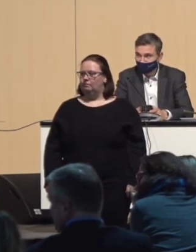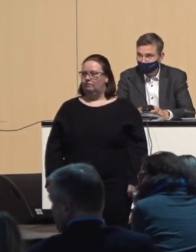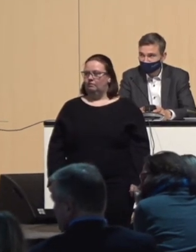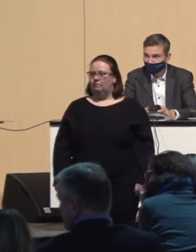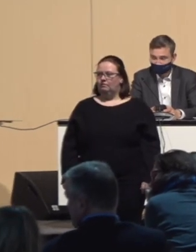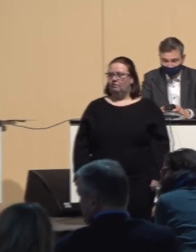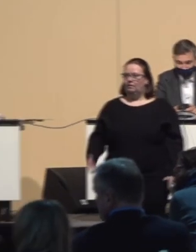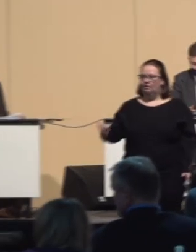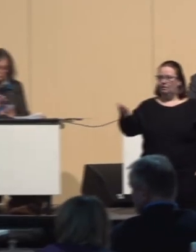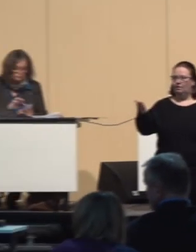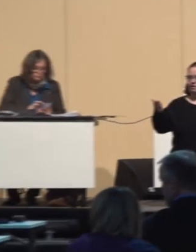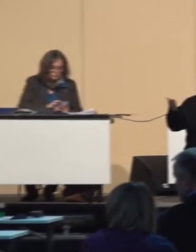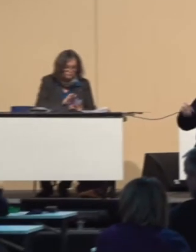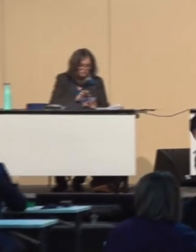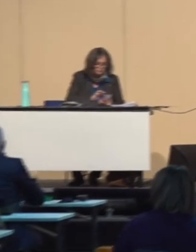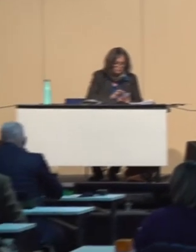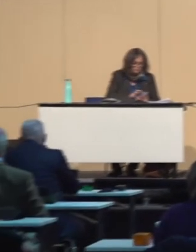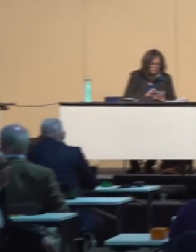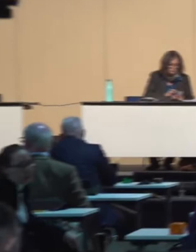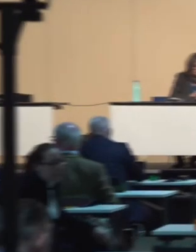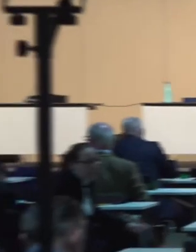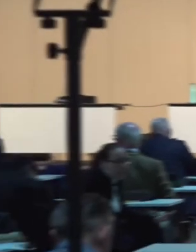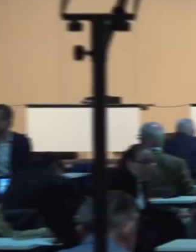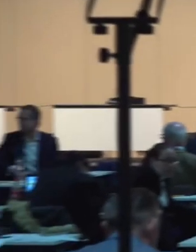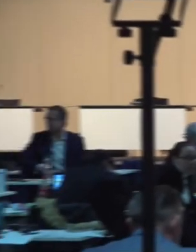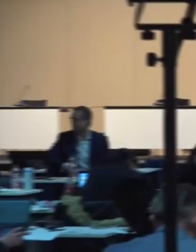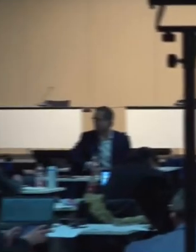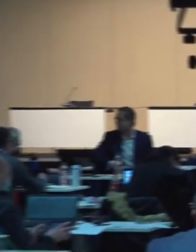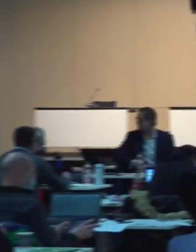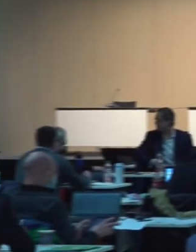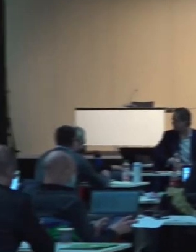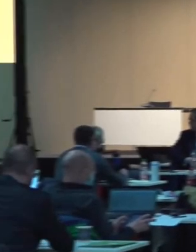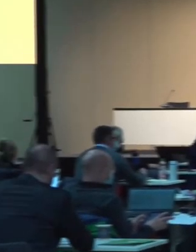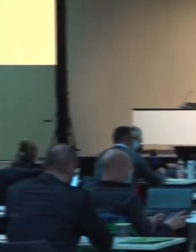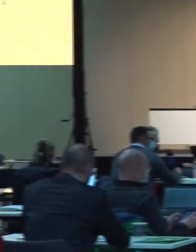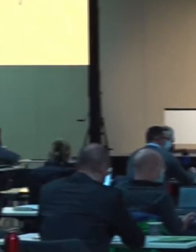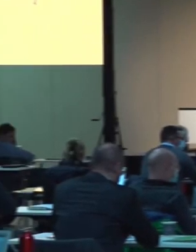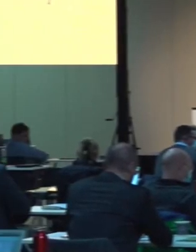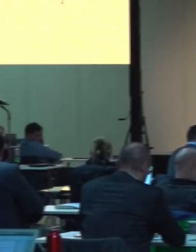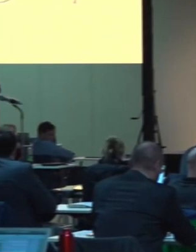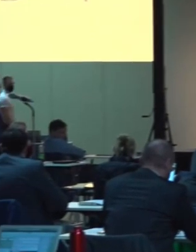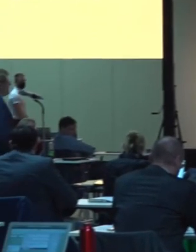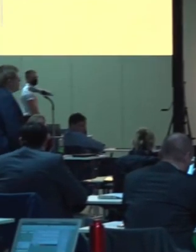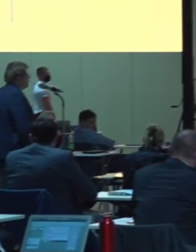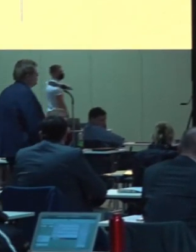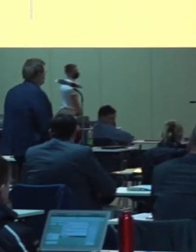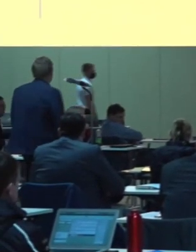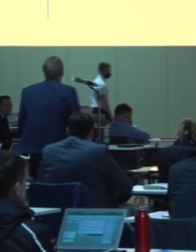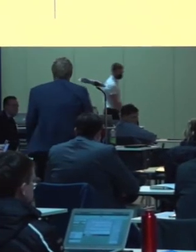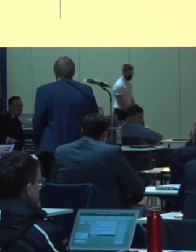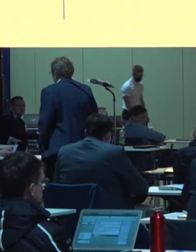Herr Gehlke. Der Tatsache, dass es so ein wichtiges Thema ist und das so knapp ist, beantrage ich namentliche